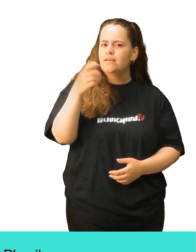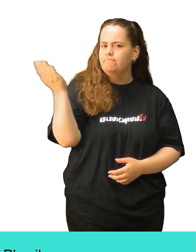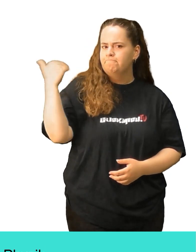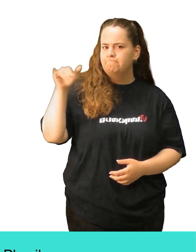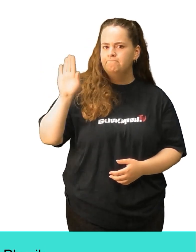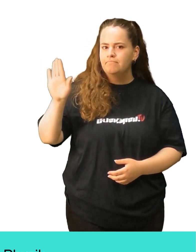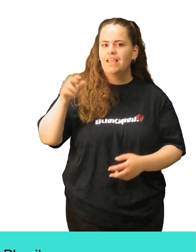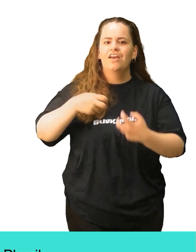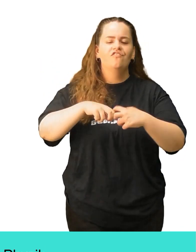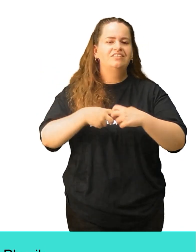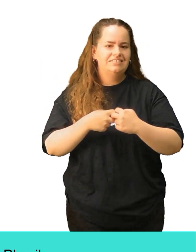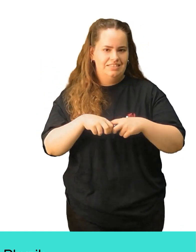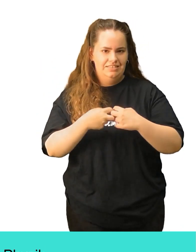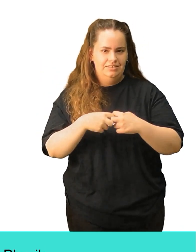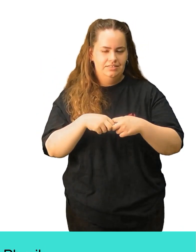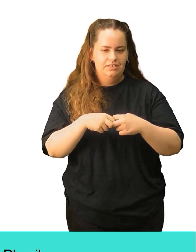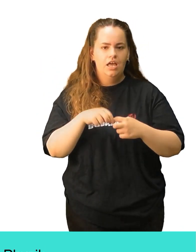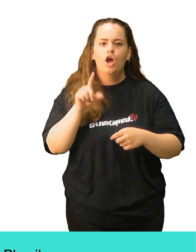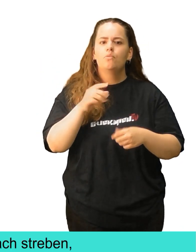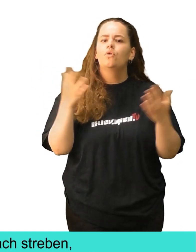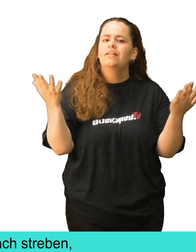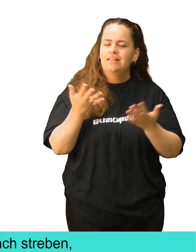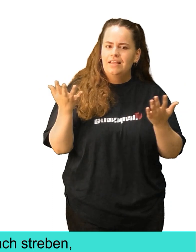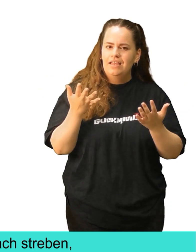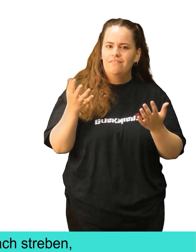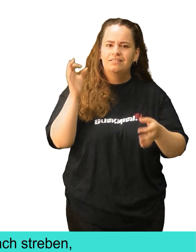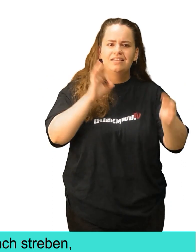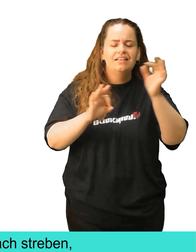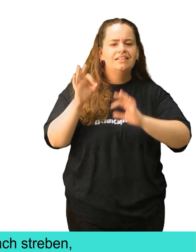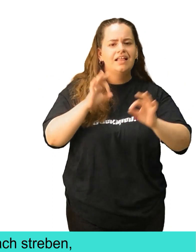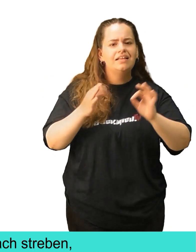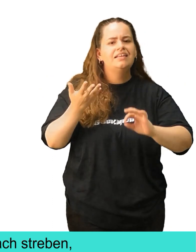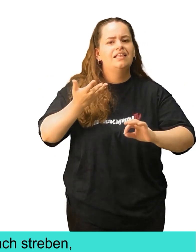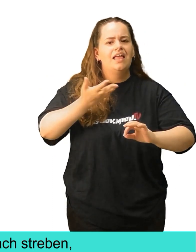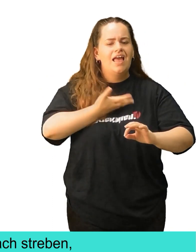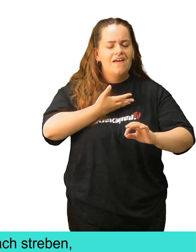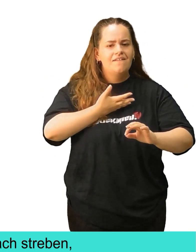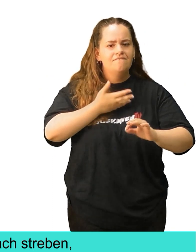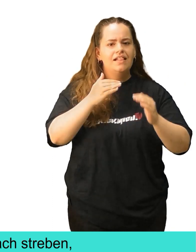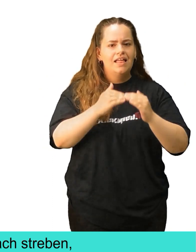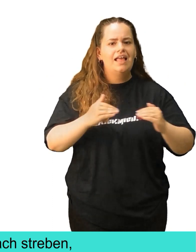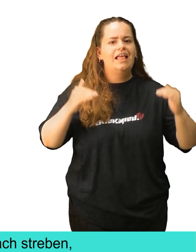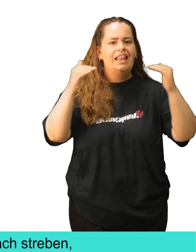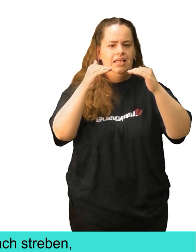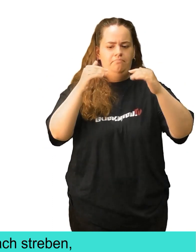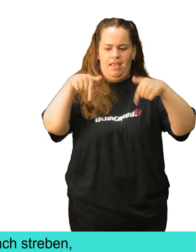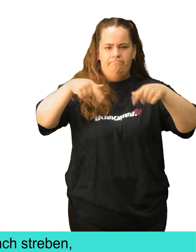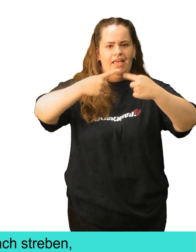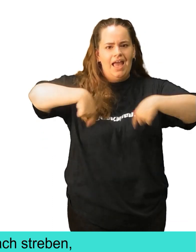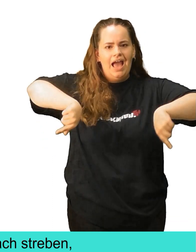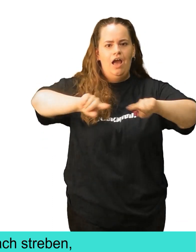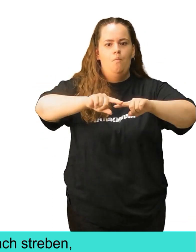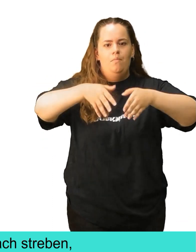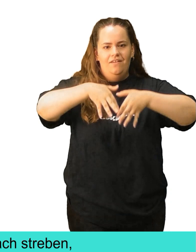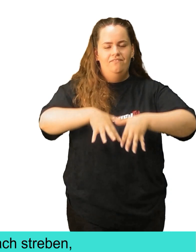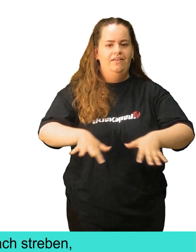Das ist ein Begriff aus der Physik. Er besagt, dass Teilchen danach streben, sich möglichst gleichmäßig